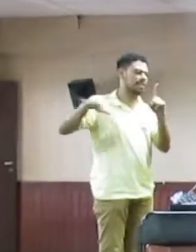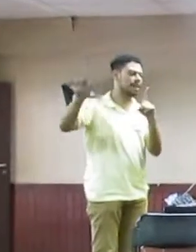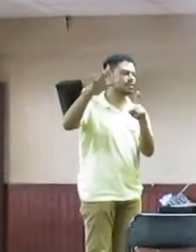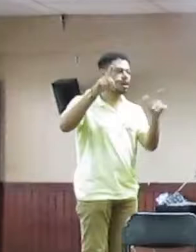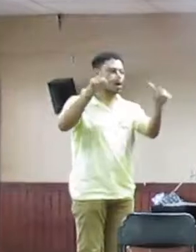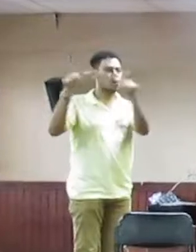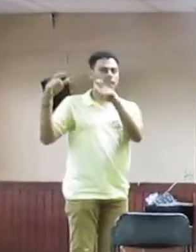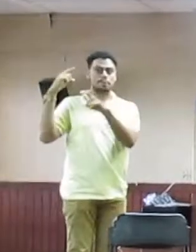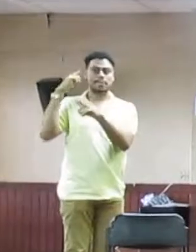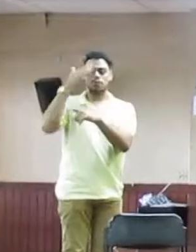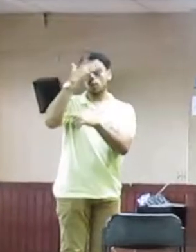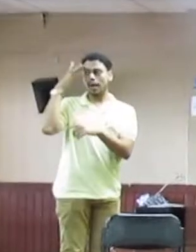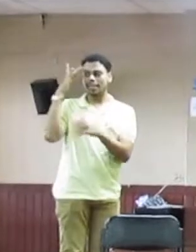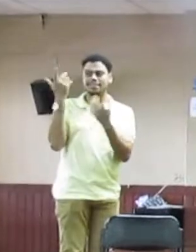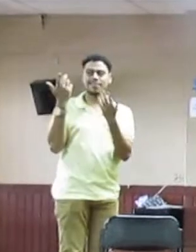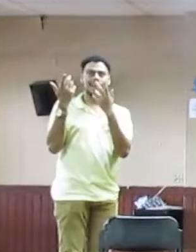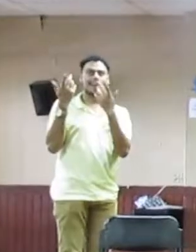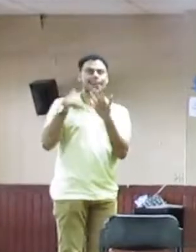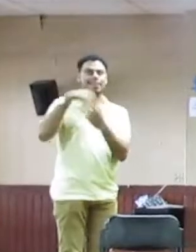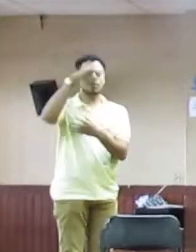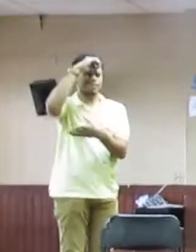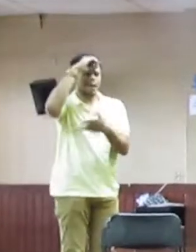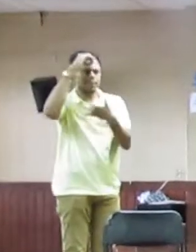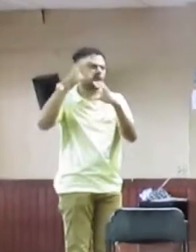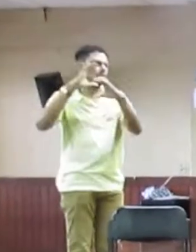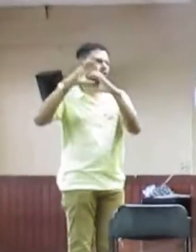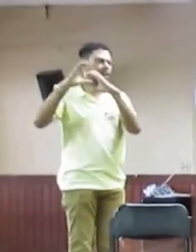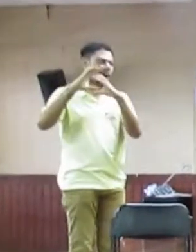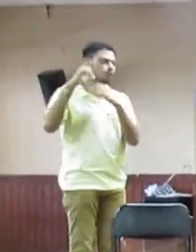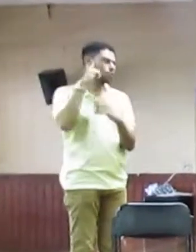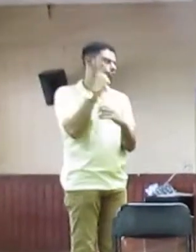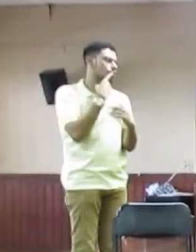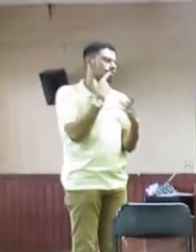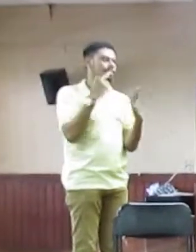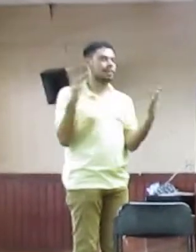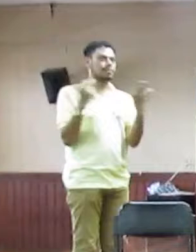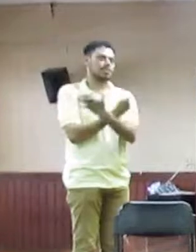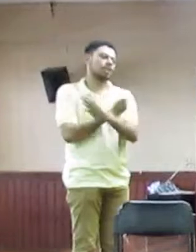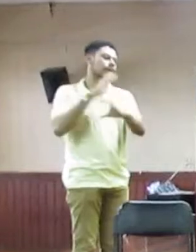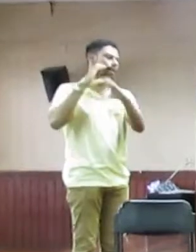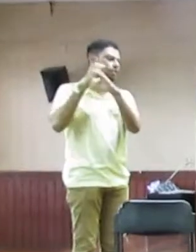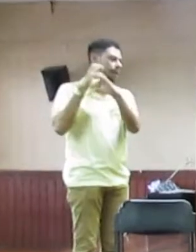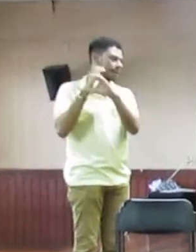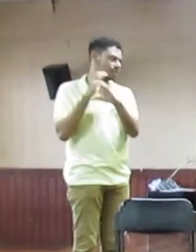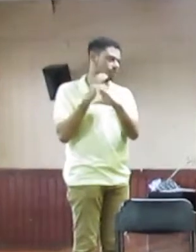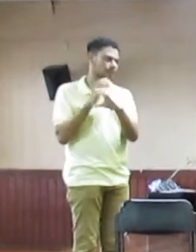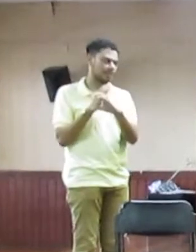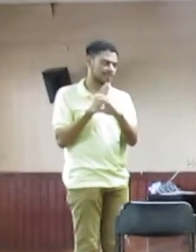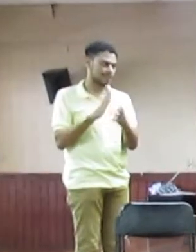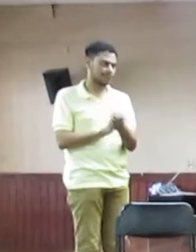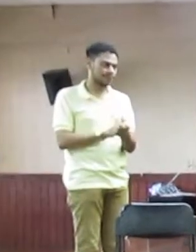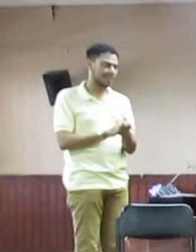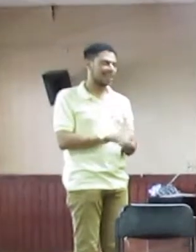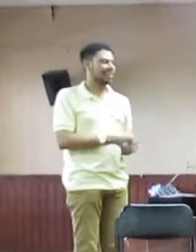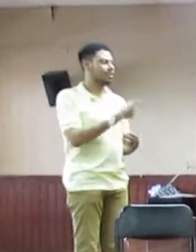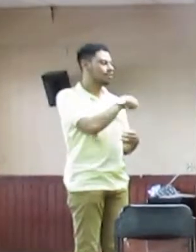para a sociedade, onde as pessoas não sabem se comunicar com os surdos, e isso gera uma grande barreira de